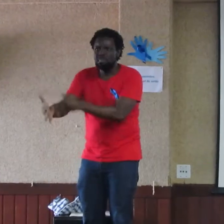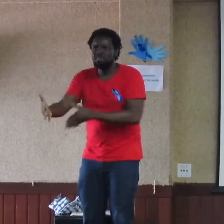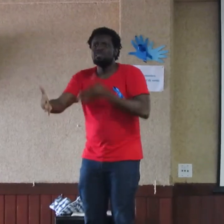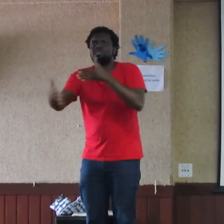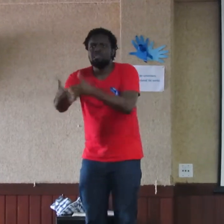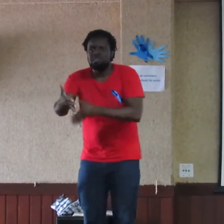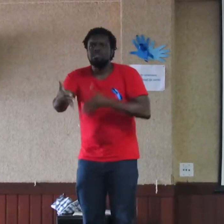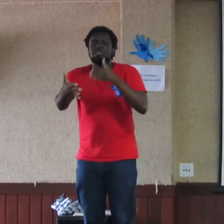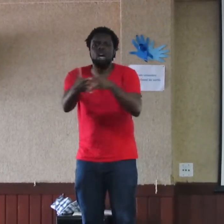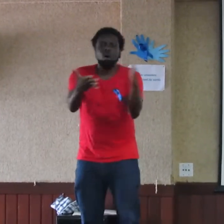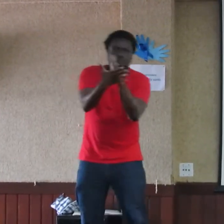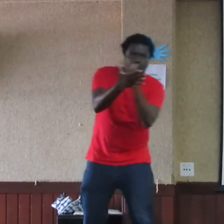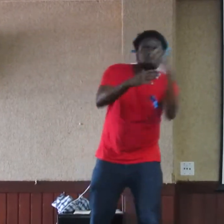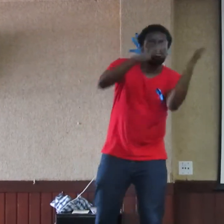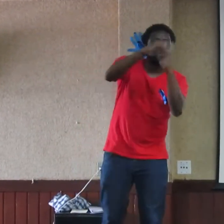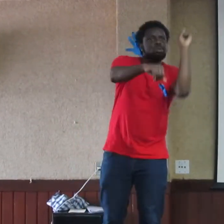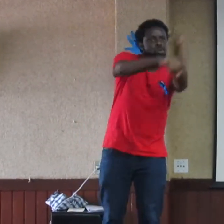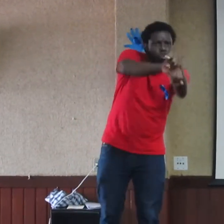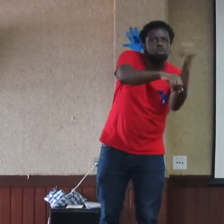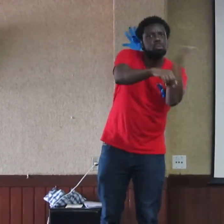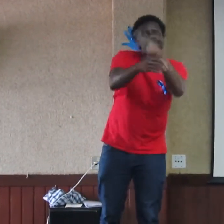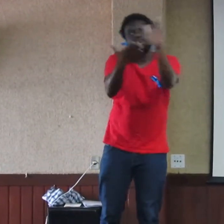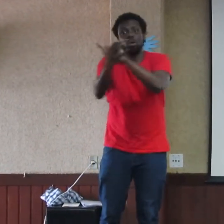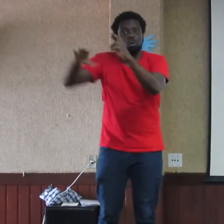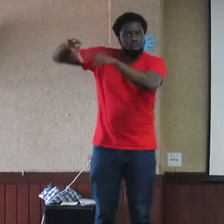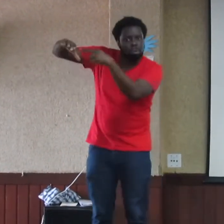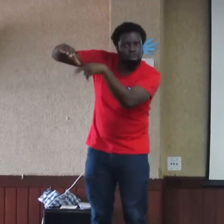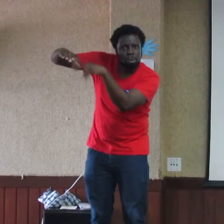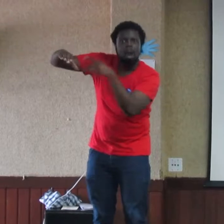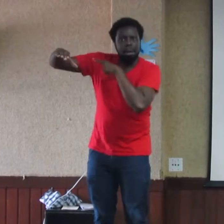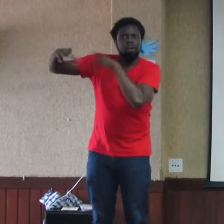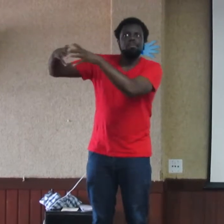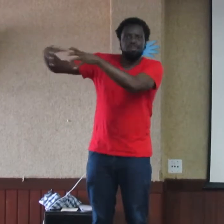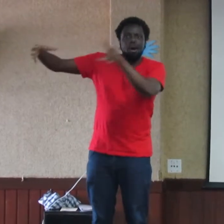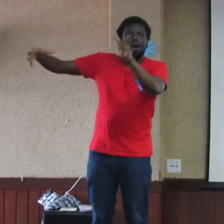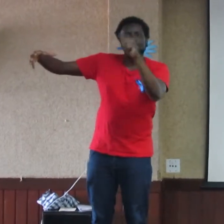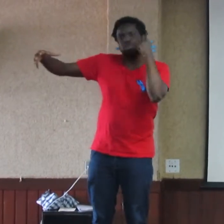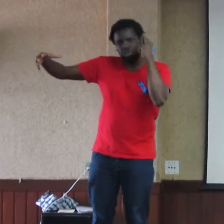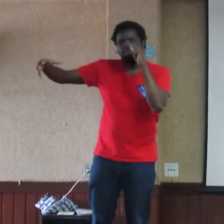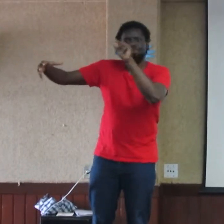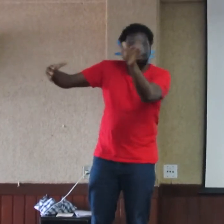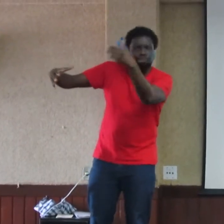via... O currículo dele é bom, mas por ser surdo, não dá. E outras empresas que sempre fui,